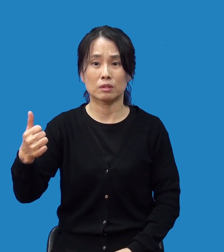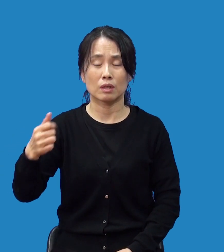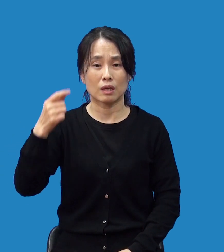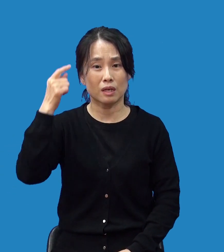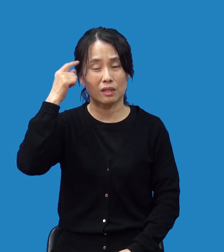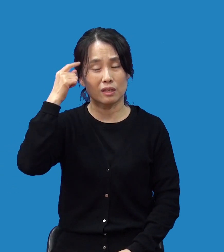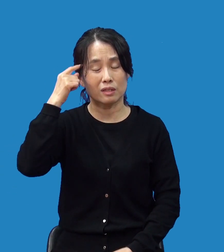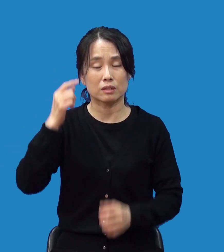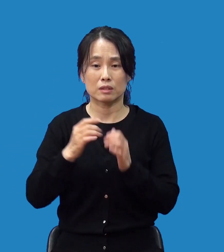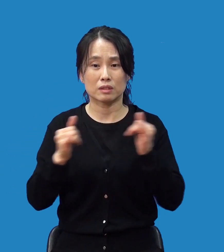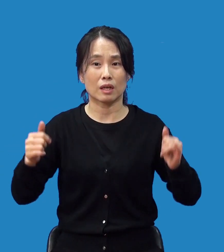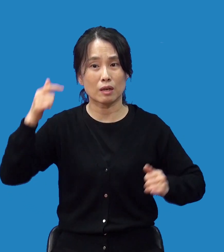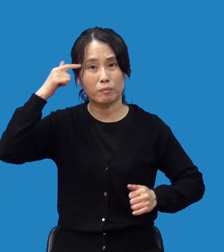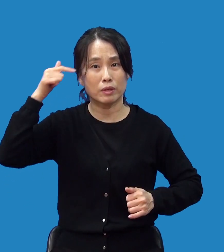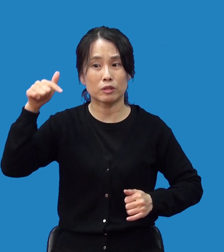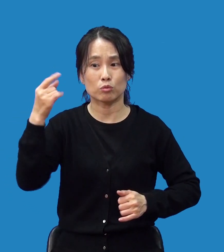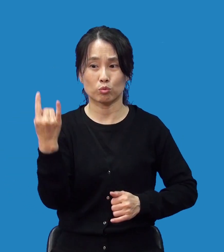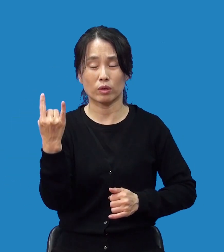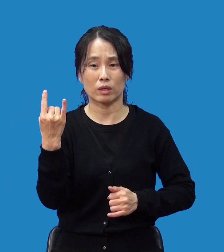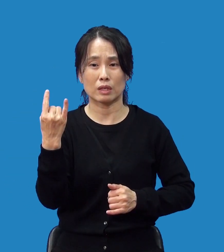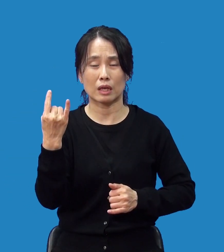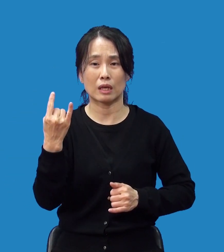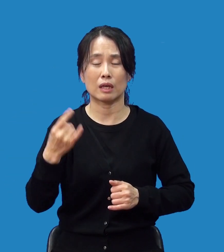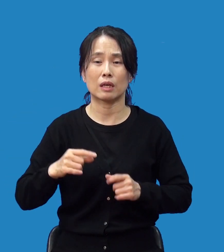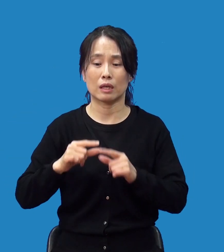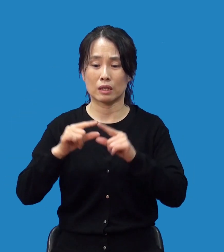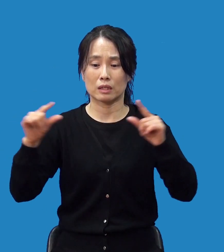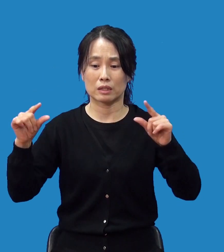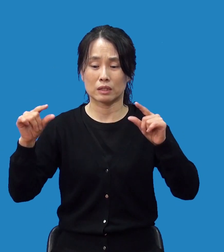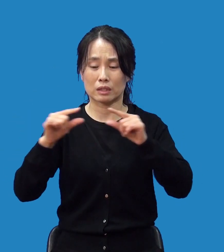뇌 임플란트 칩을 이식